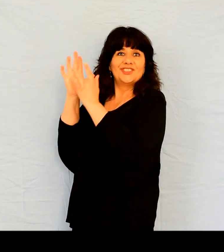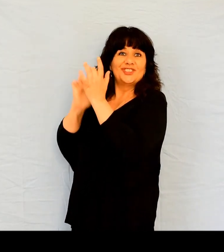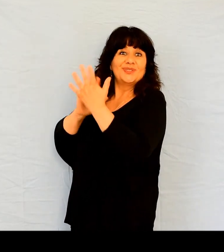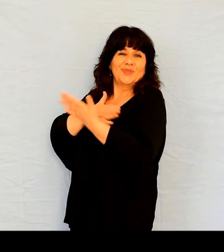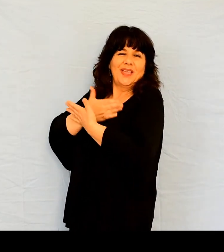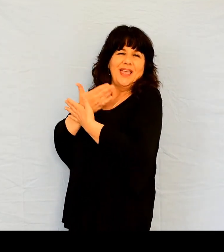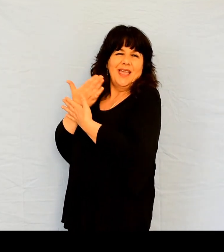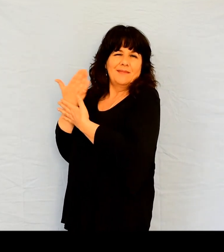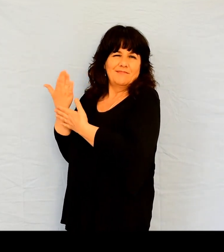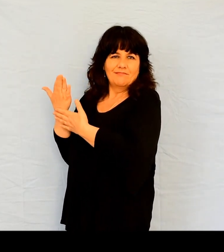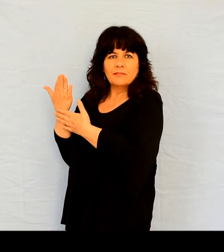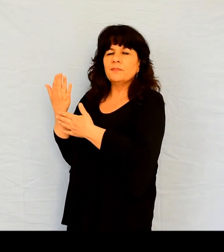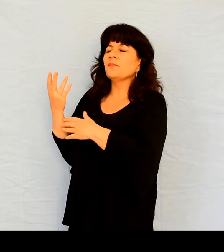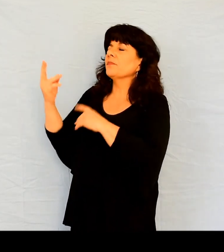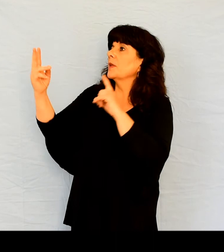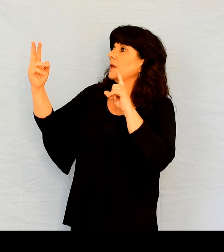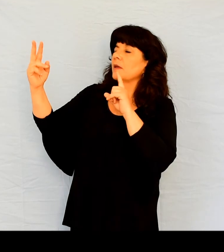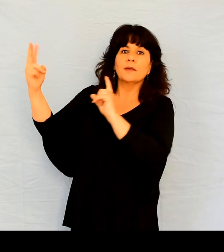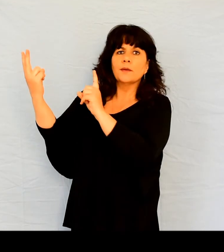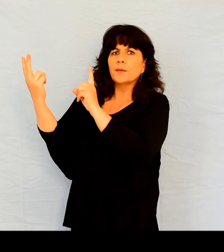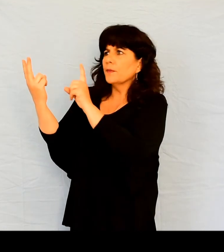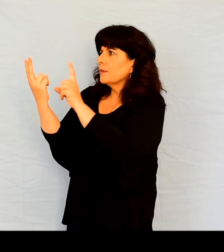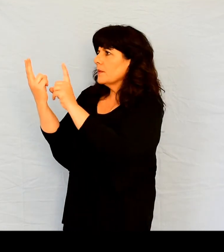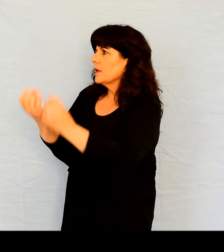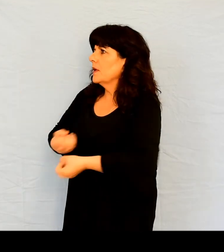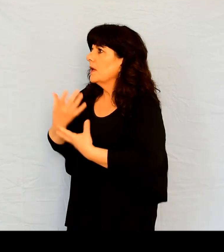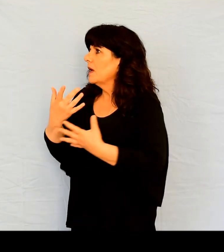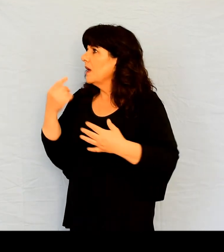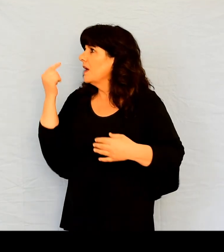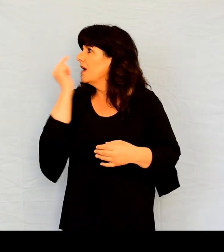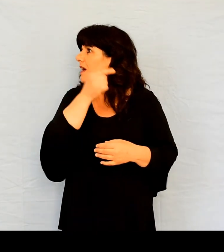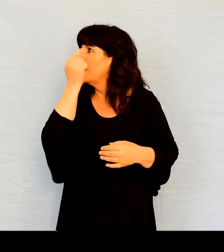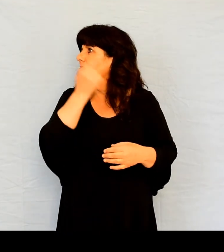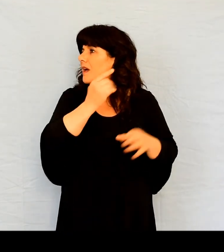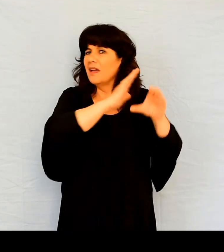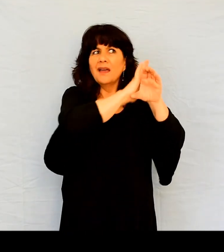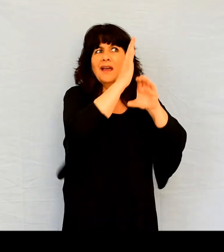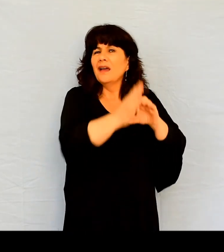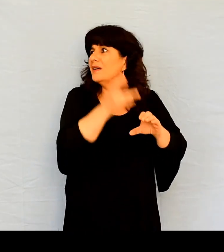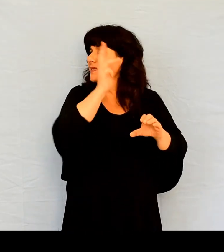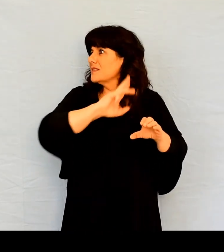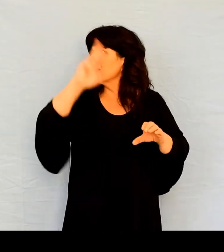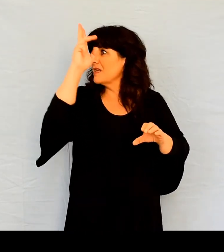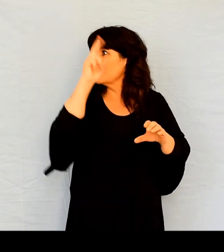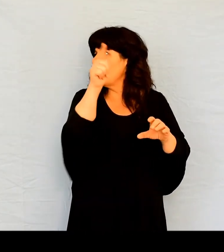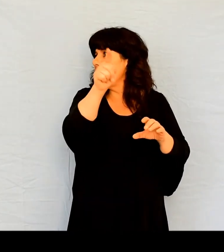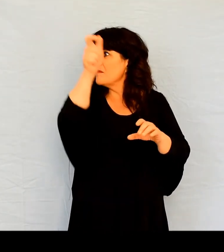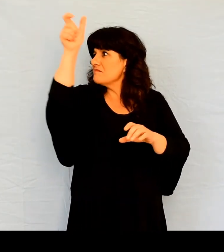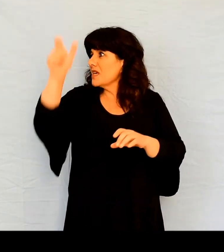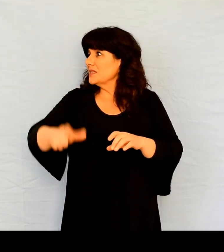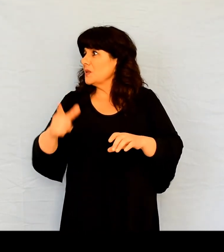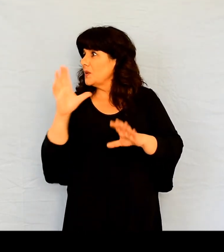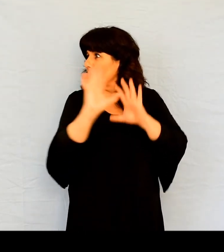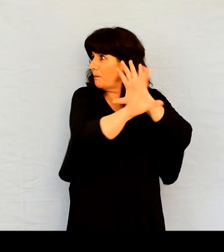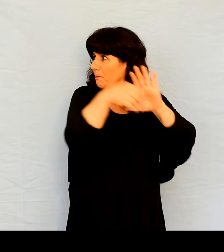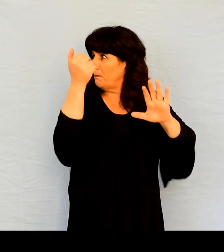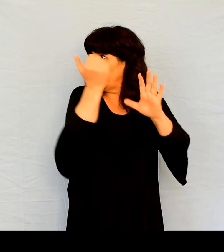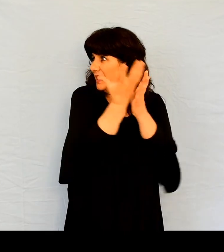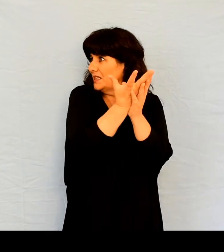Et elle dit, « On a enlevé le Seigneur de son tombeau, et nous ne savons pas où on l'a déposé. »